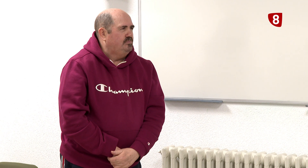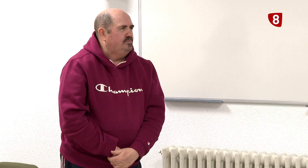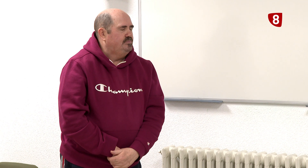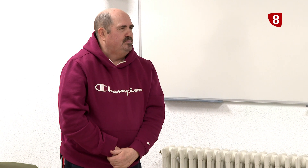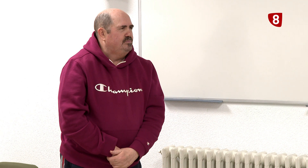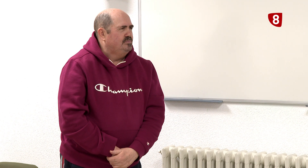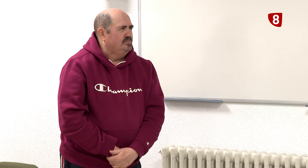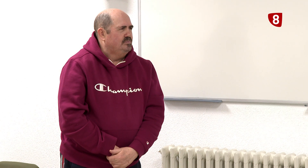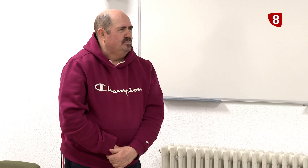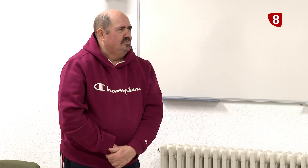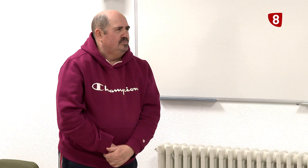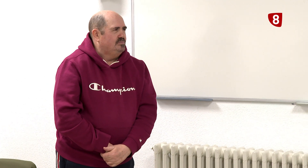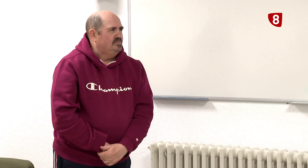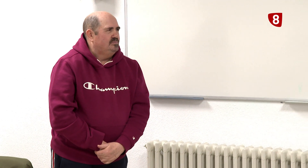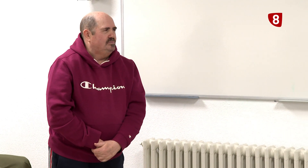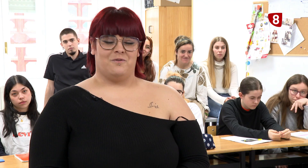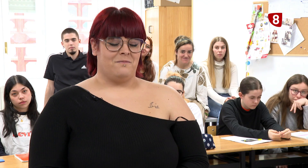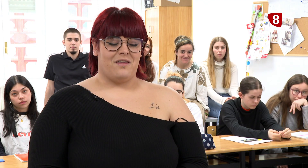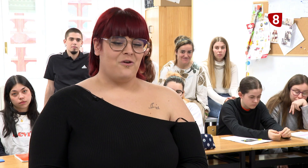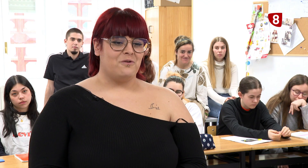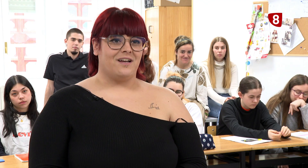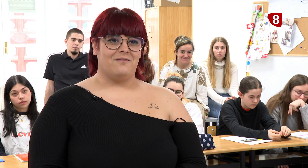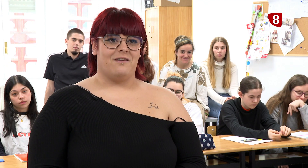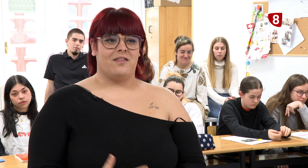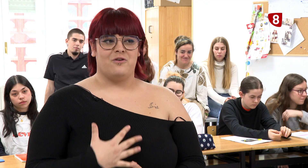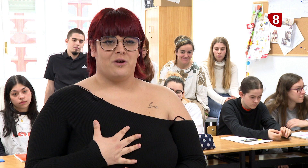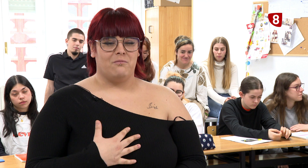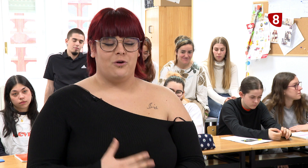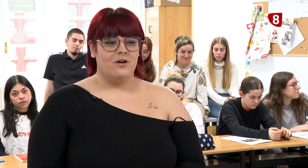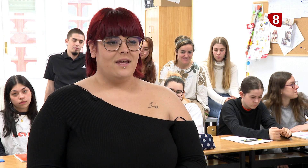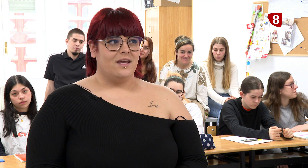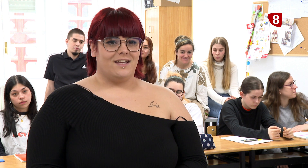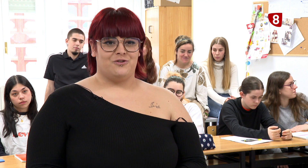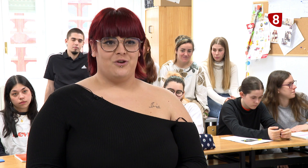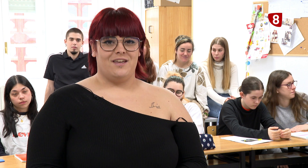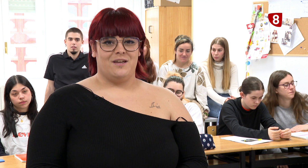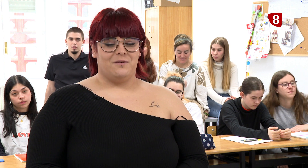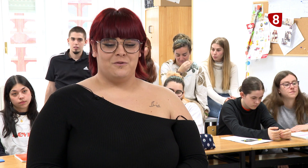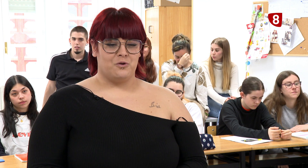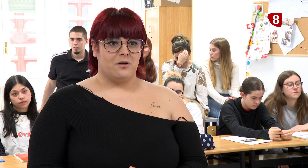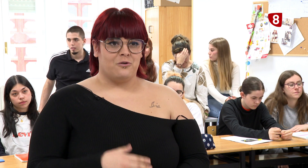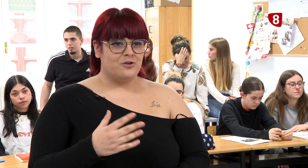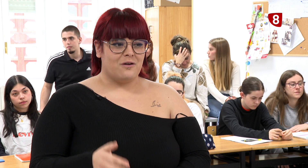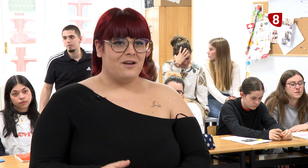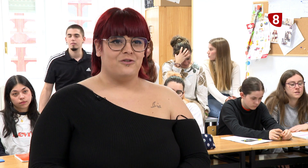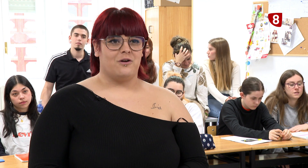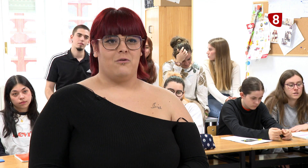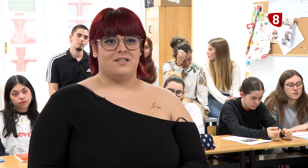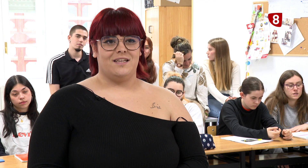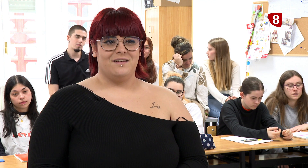más agradable. En mediación comunicativa, la verdad, yo por ejemplo, estoy súper orgullosa de haber encontrado algo así.